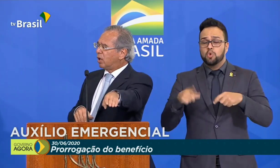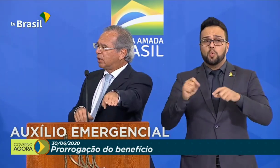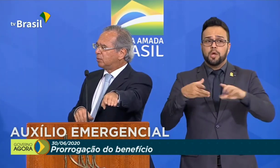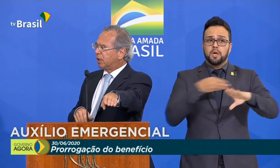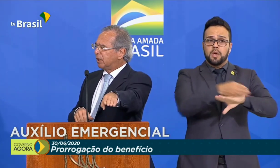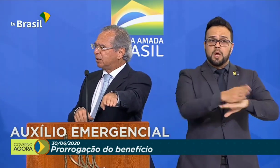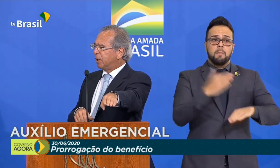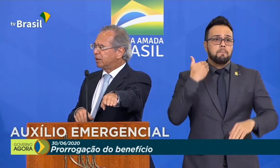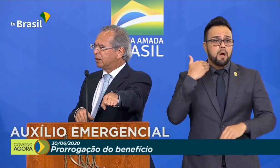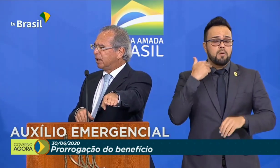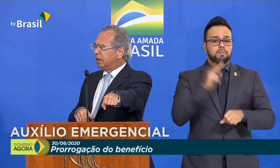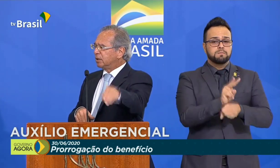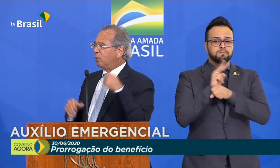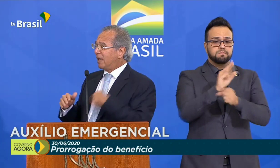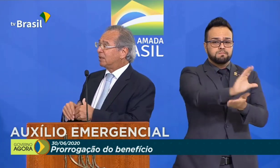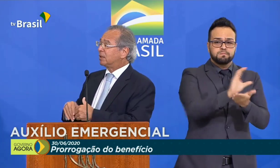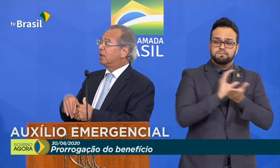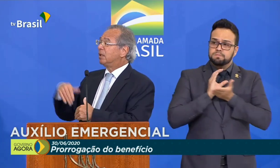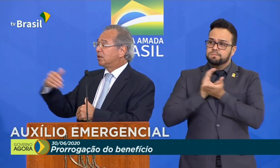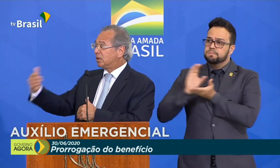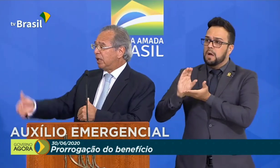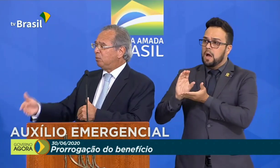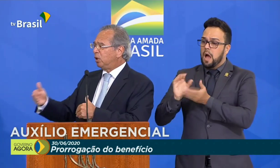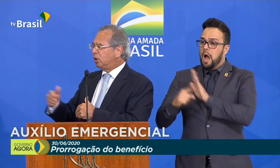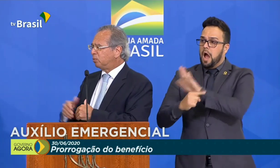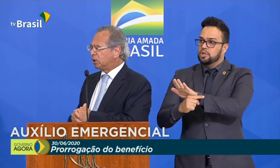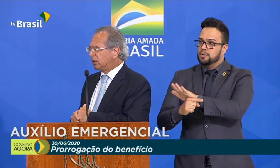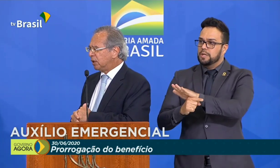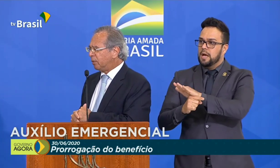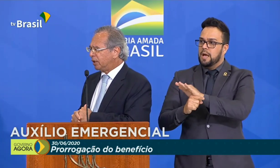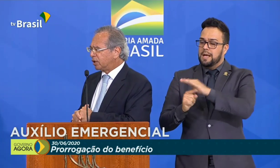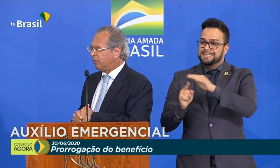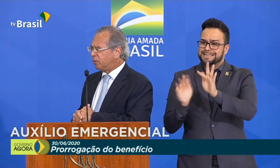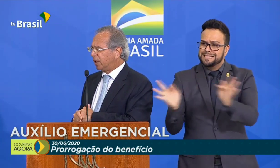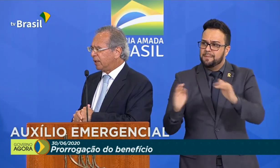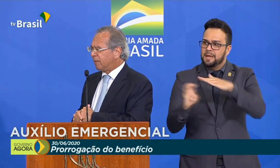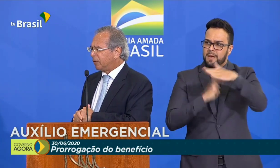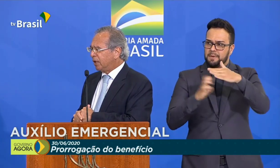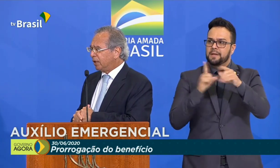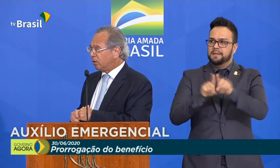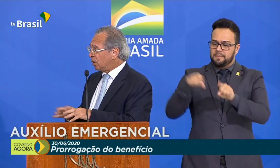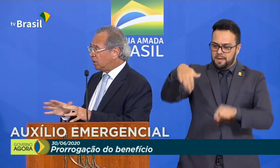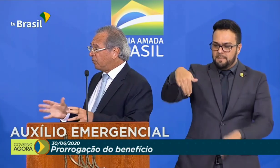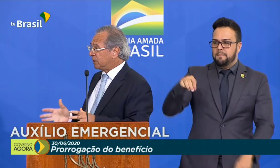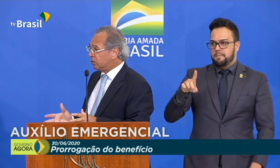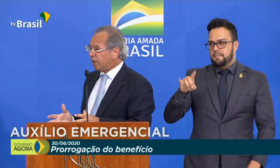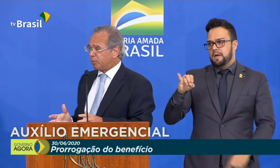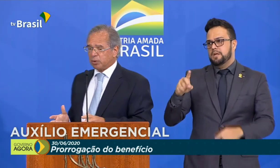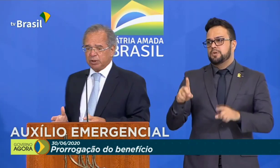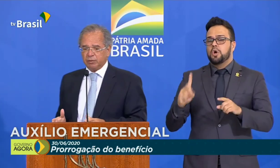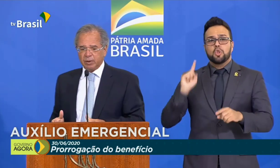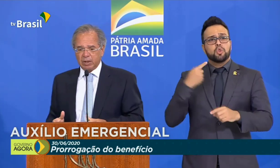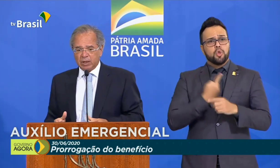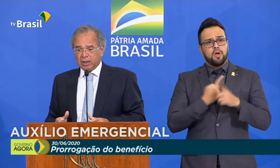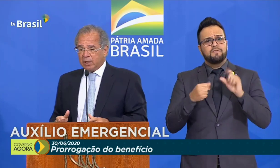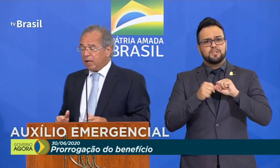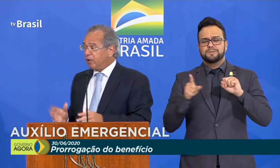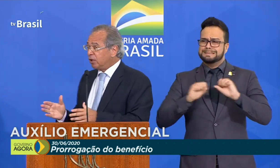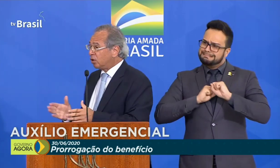que ele coloque nas pequenas e médias. São mais 100 bilhões potencialmente que vem por aí. Então, nós estamos fazendo o que é